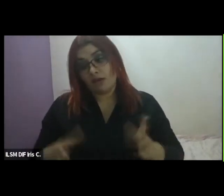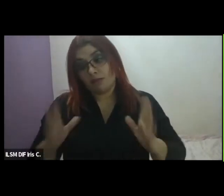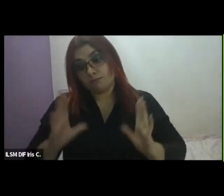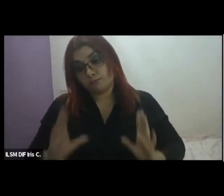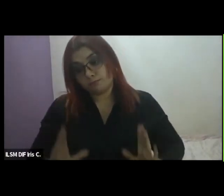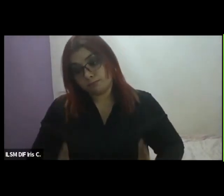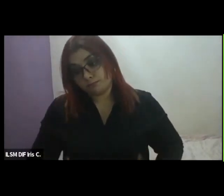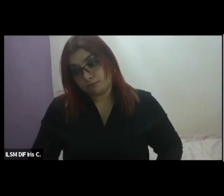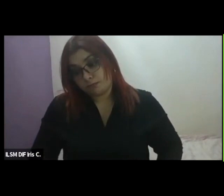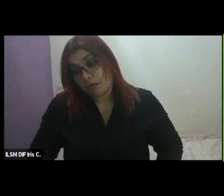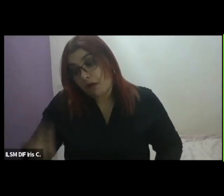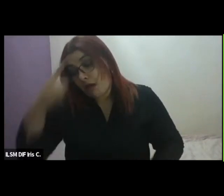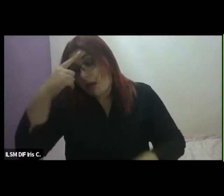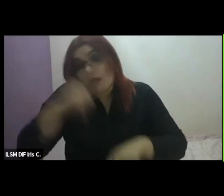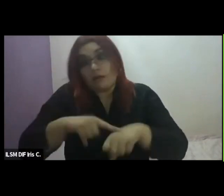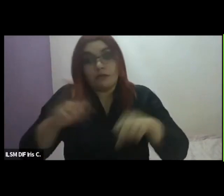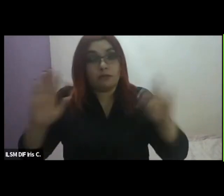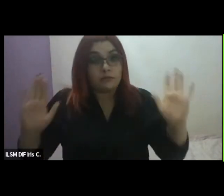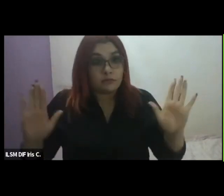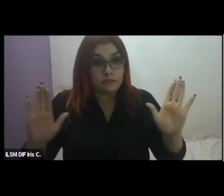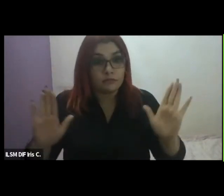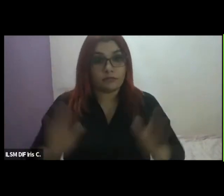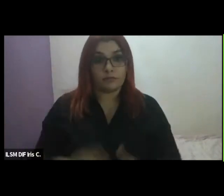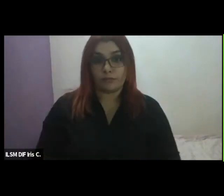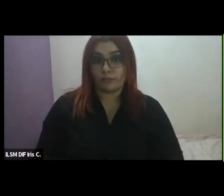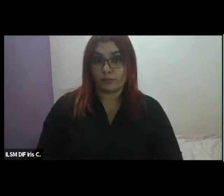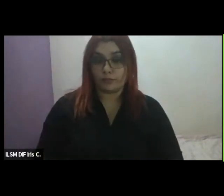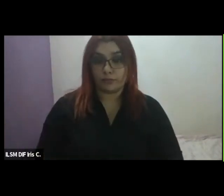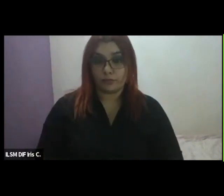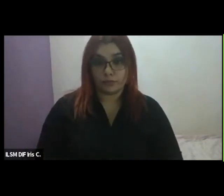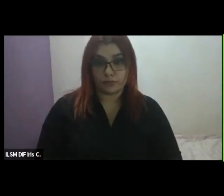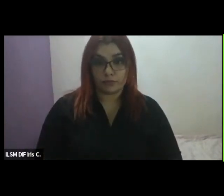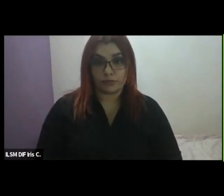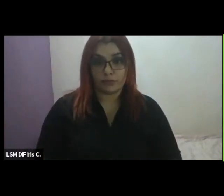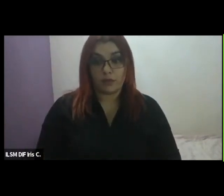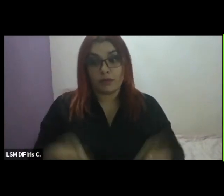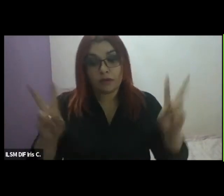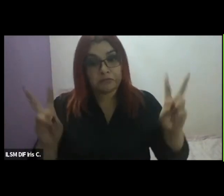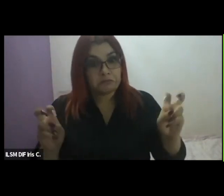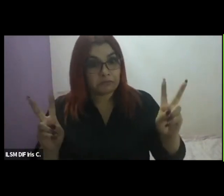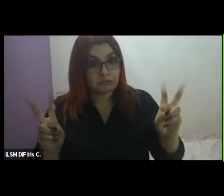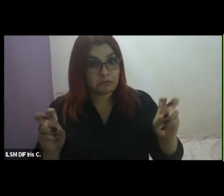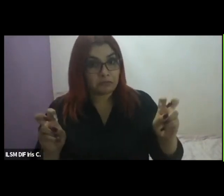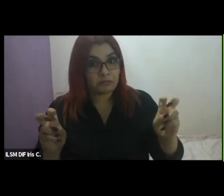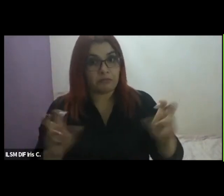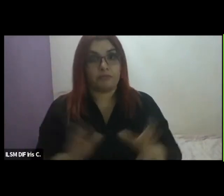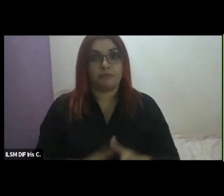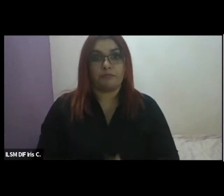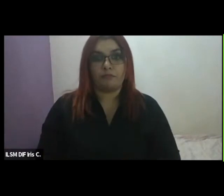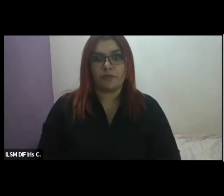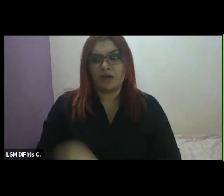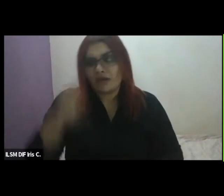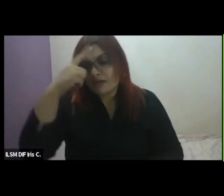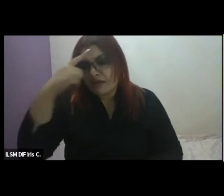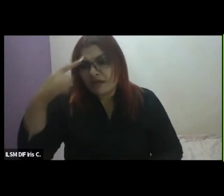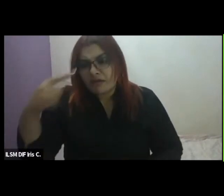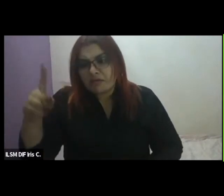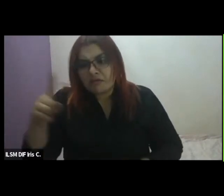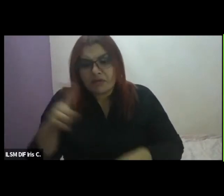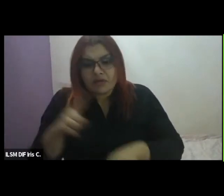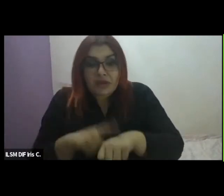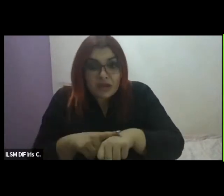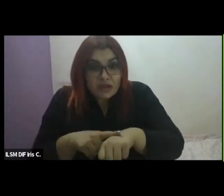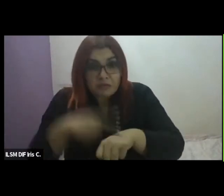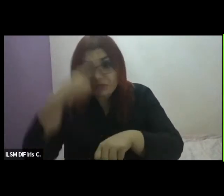Basándonos en el conocimiento que se ha generado en torno al tema, por ejemplo, para entender cómo